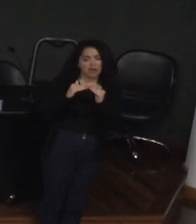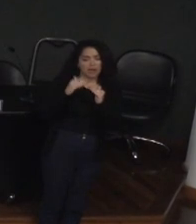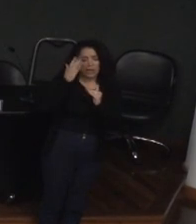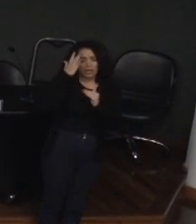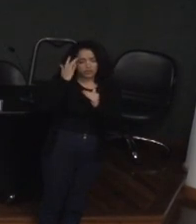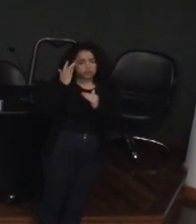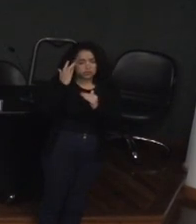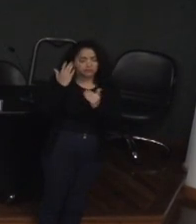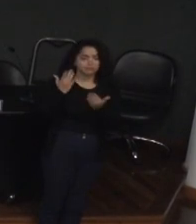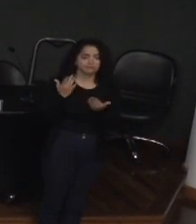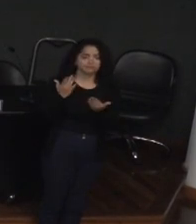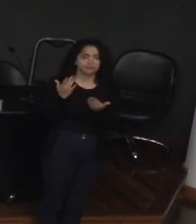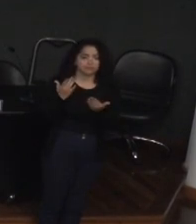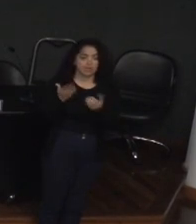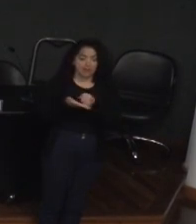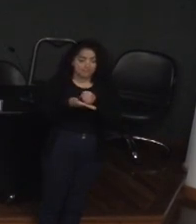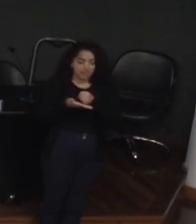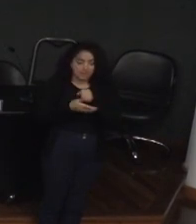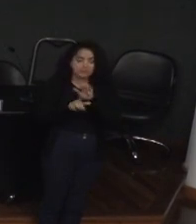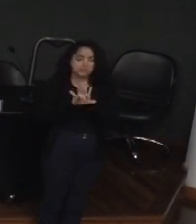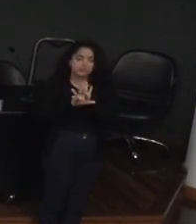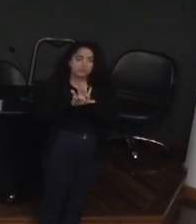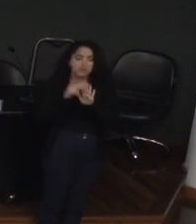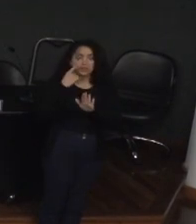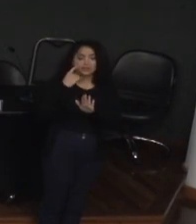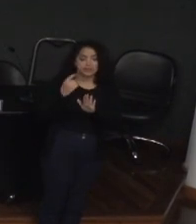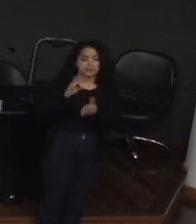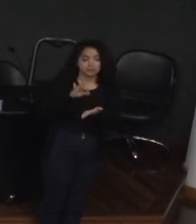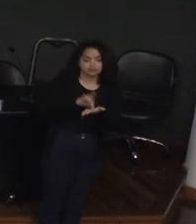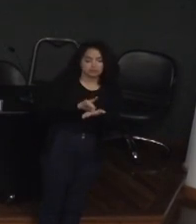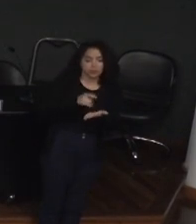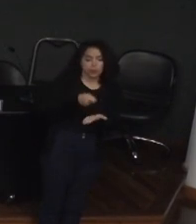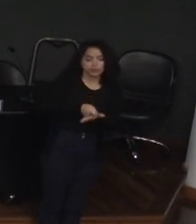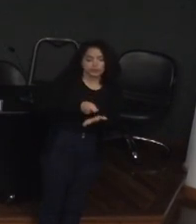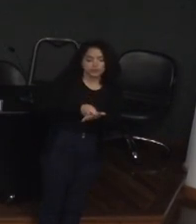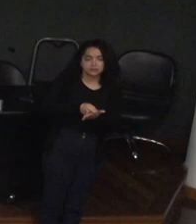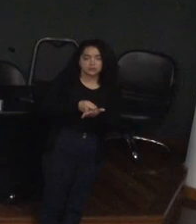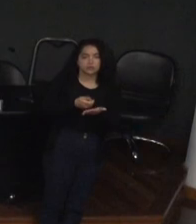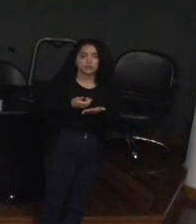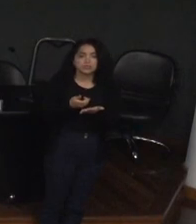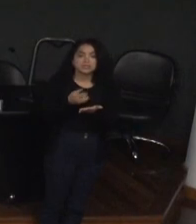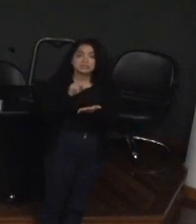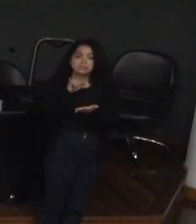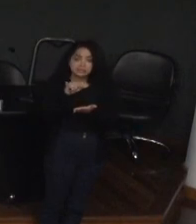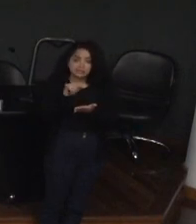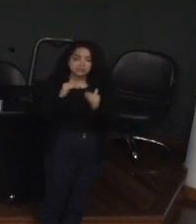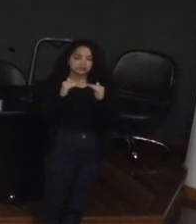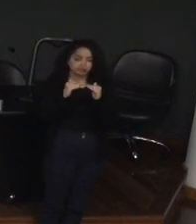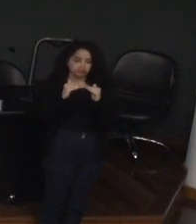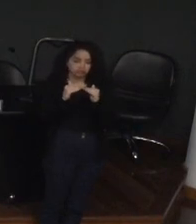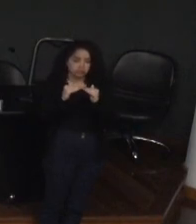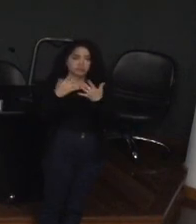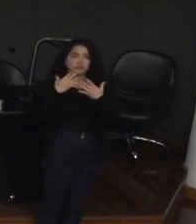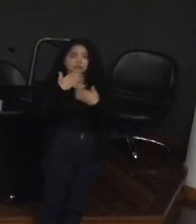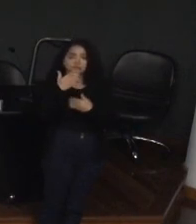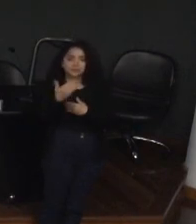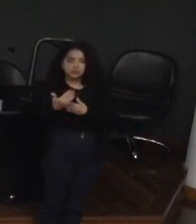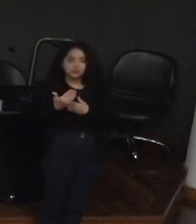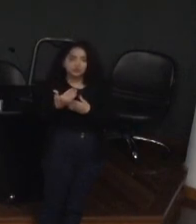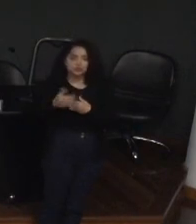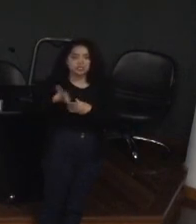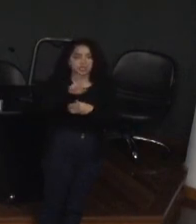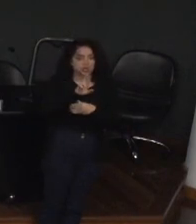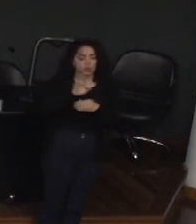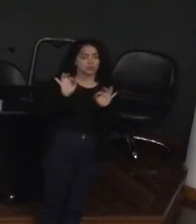que a base legal é o consentimento, não é interesse legítimo, não é obrigação legal. Se você diz que é o consentimento, você pediu o consentimento e a pessoa